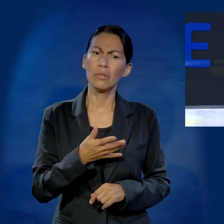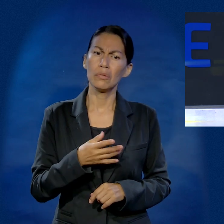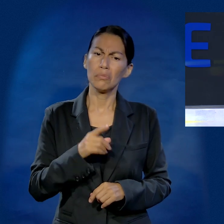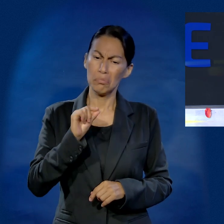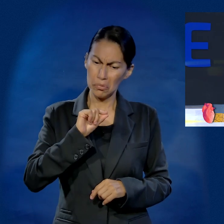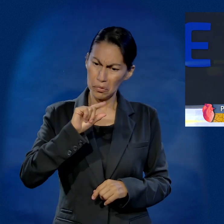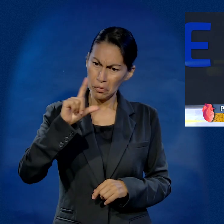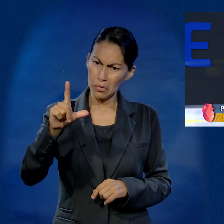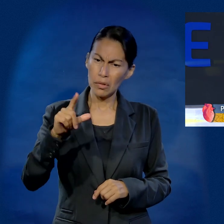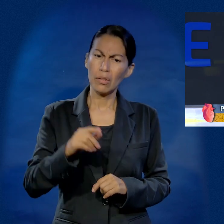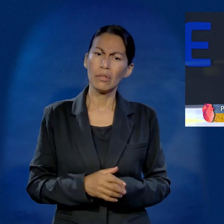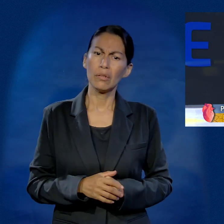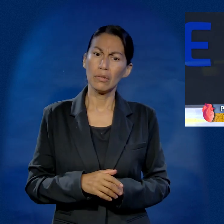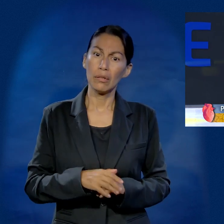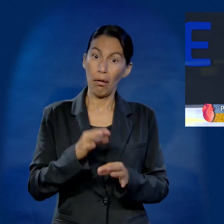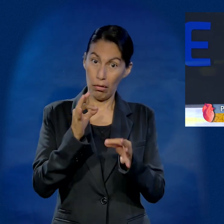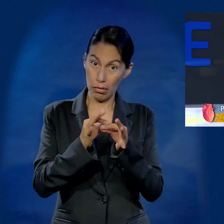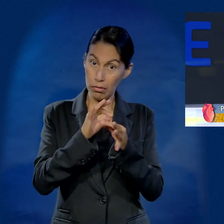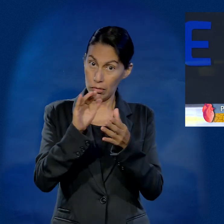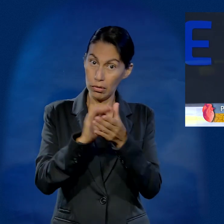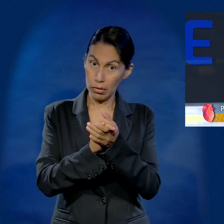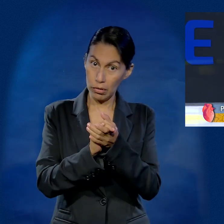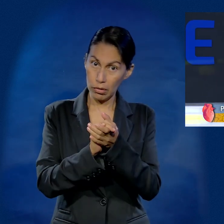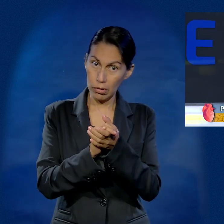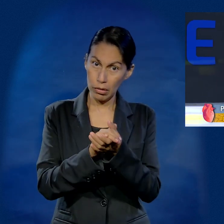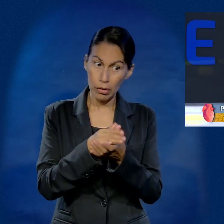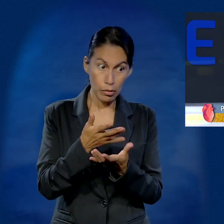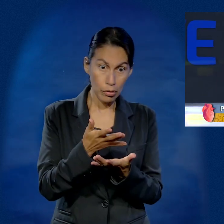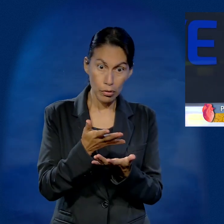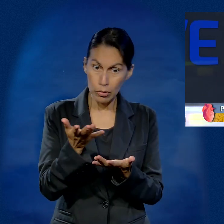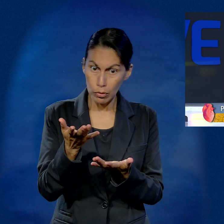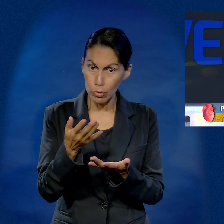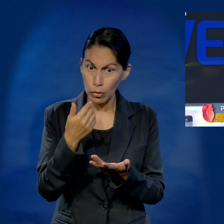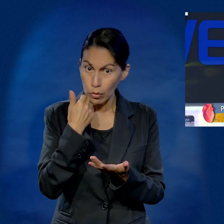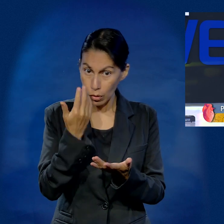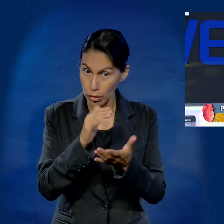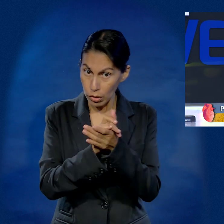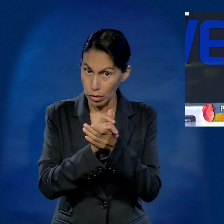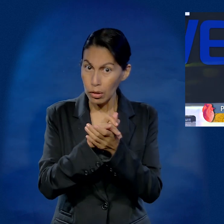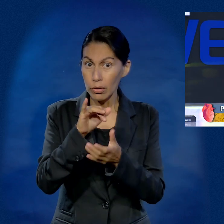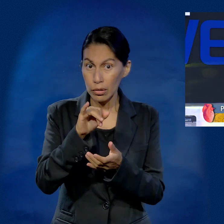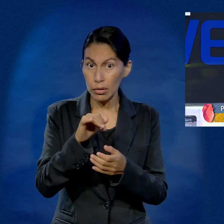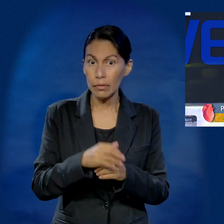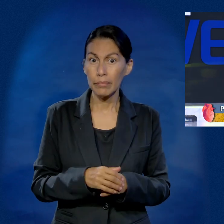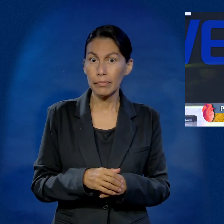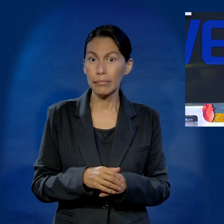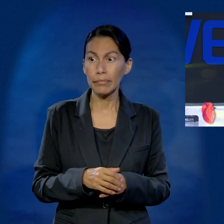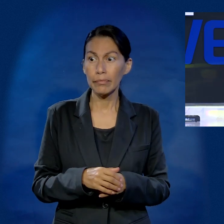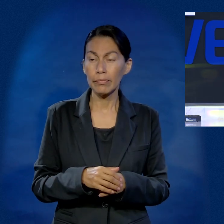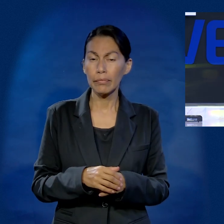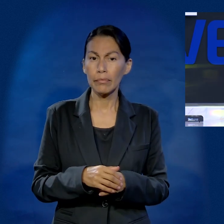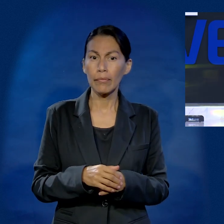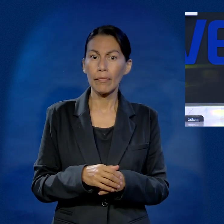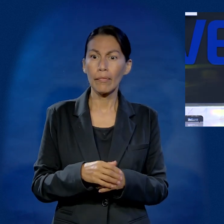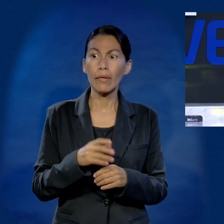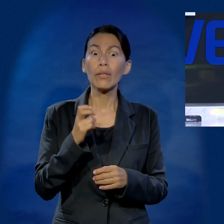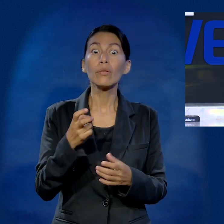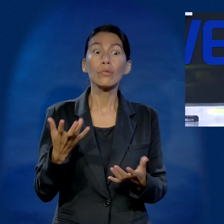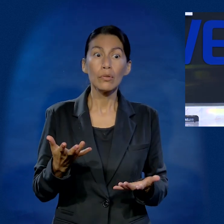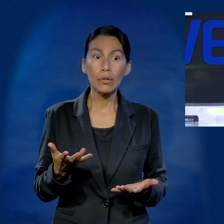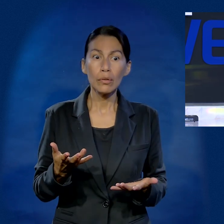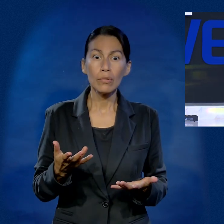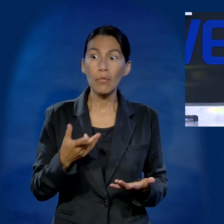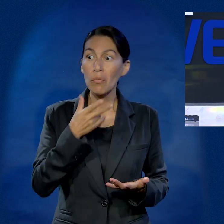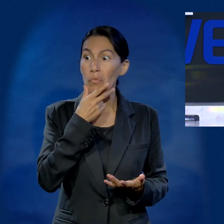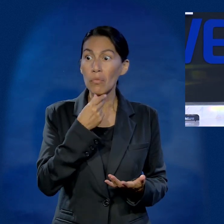listas para el matrimonio, solas. Cuando yo hablo con ellas, hija, pero si quieres casarte, ¿no? Sí, pastor. Y luego, es que no ha